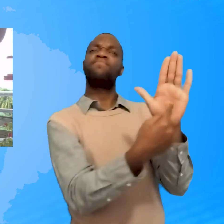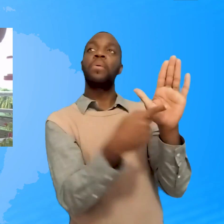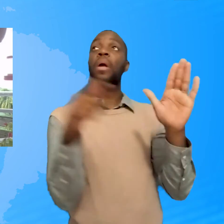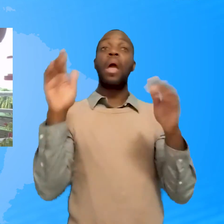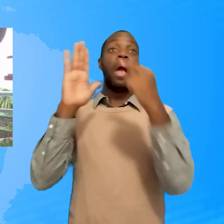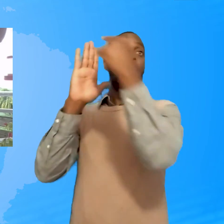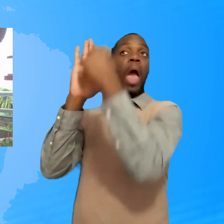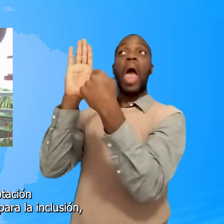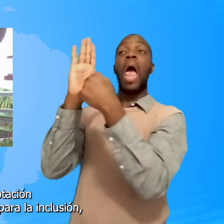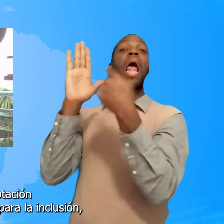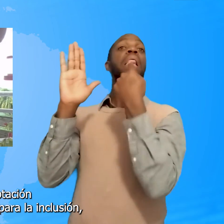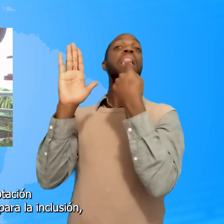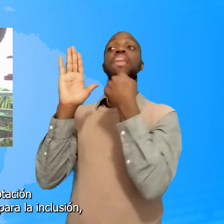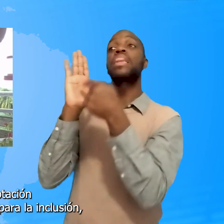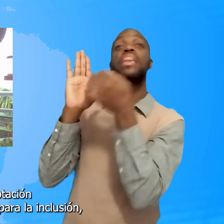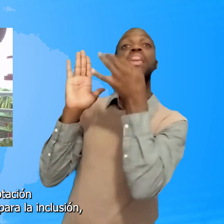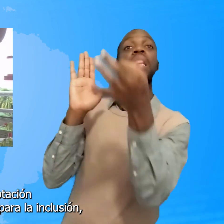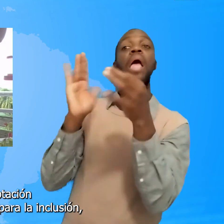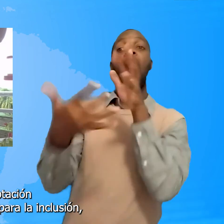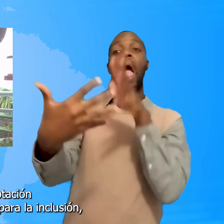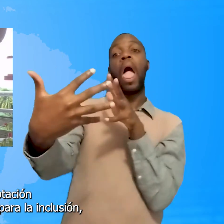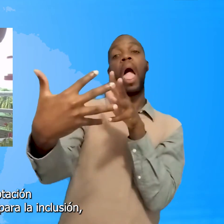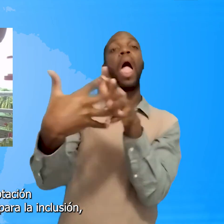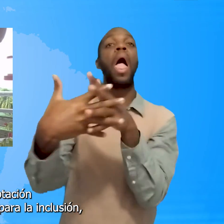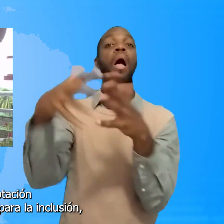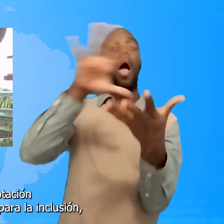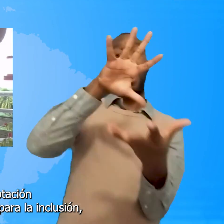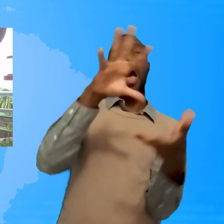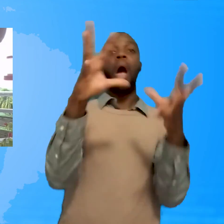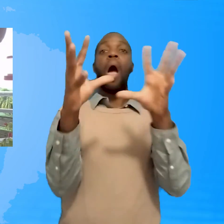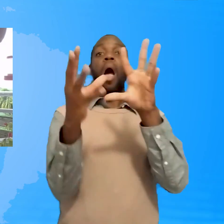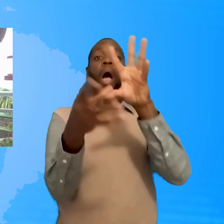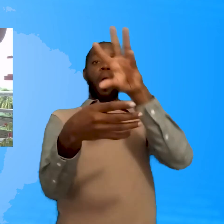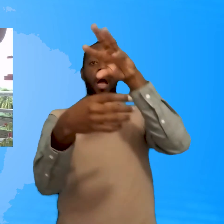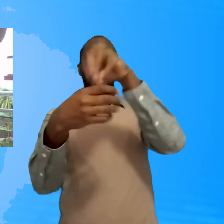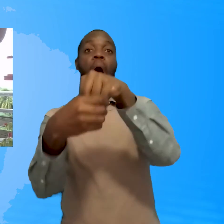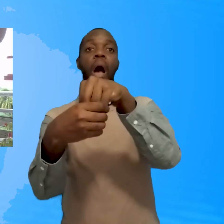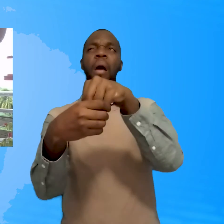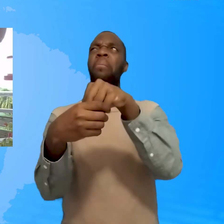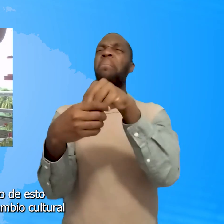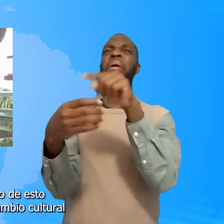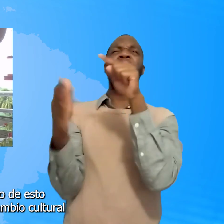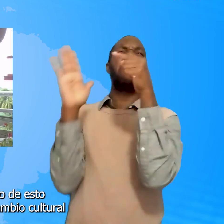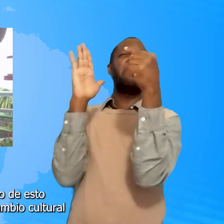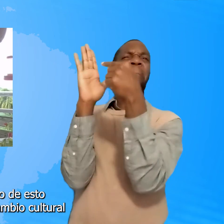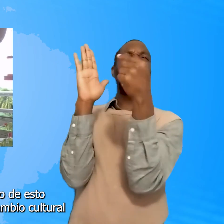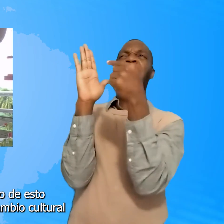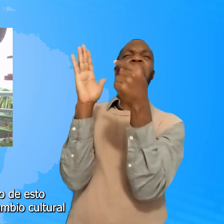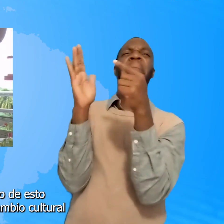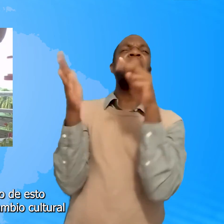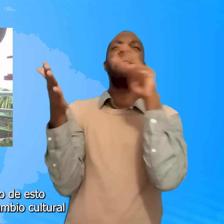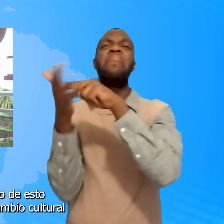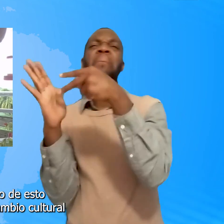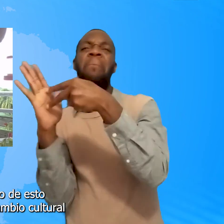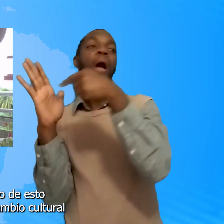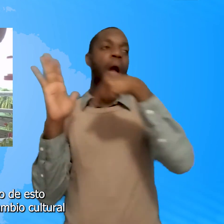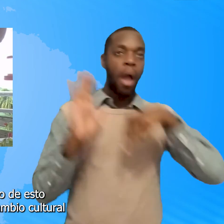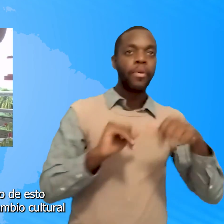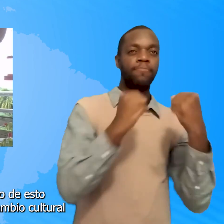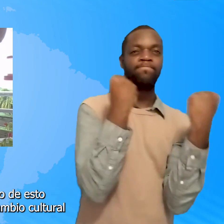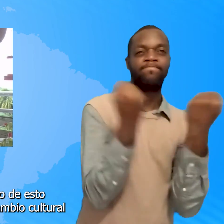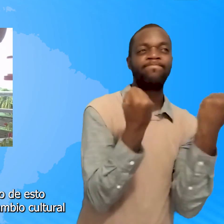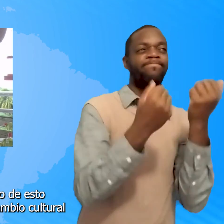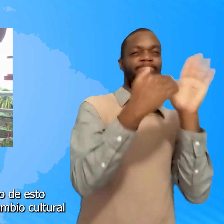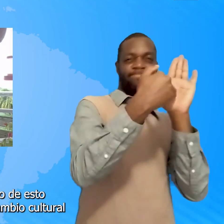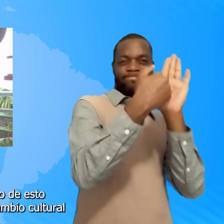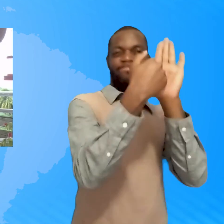adaptar la adaptación y la adecuación para la inclusión, el ejercicio de esto implica